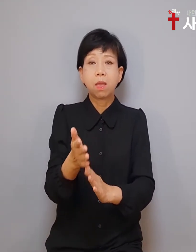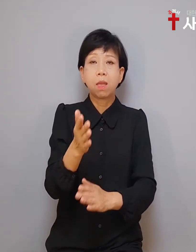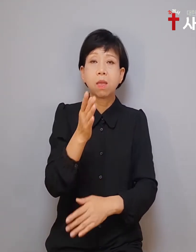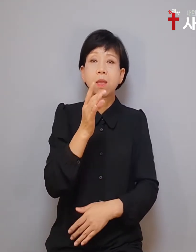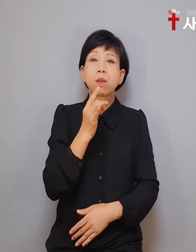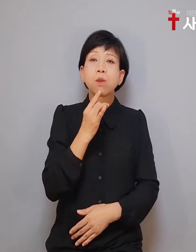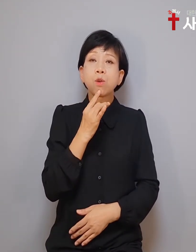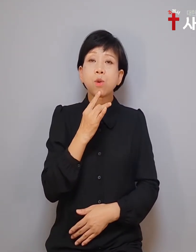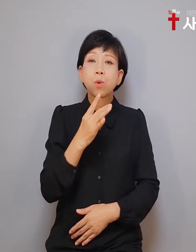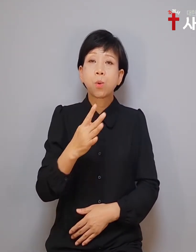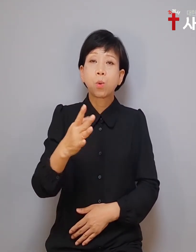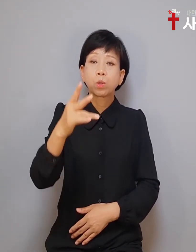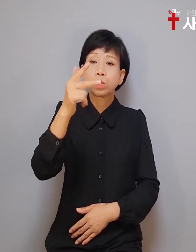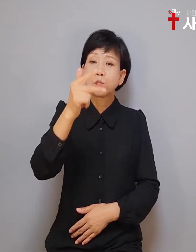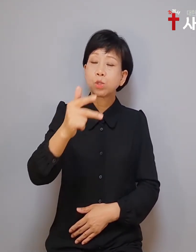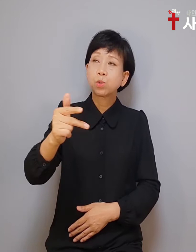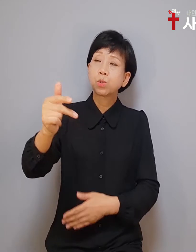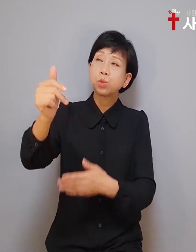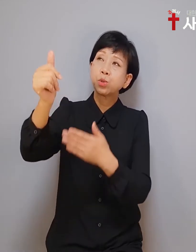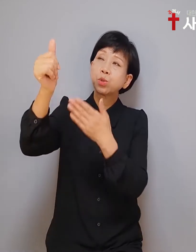없네. 오직